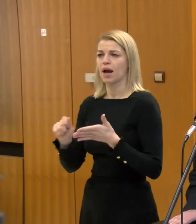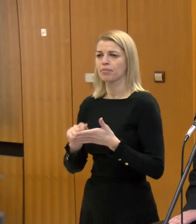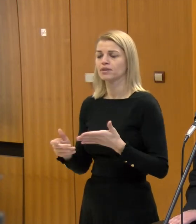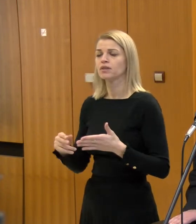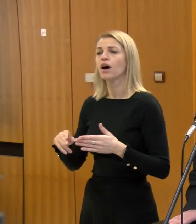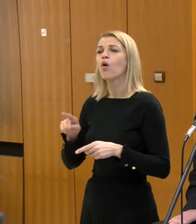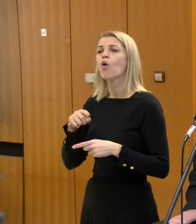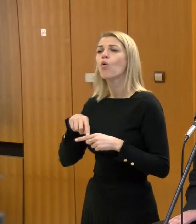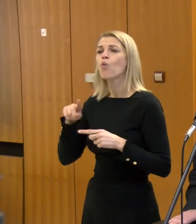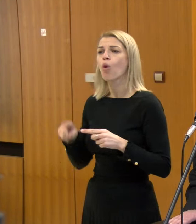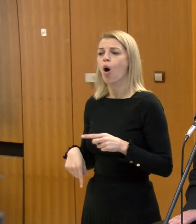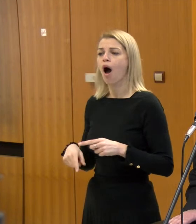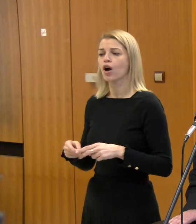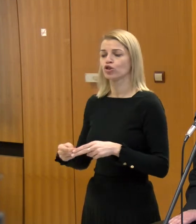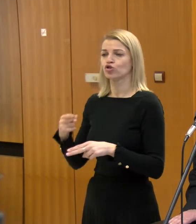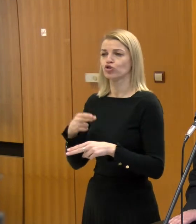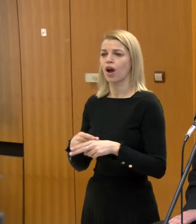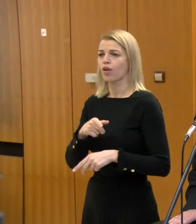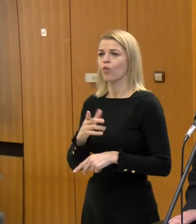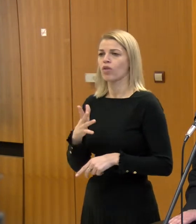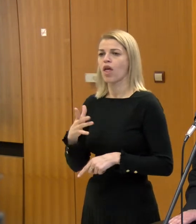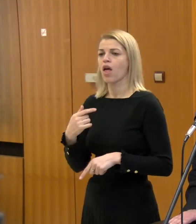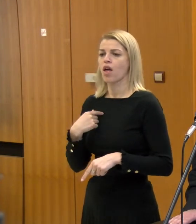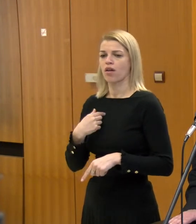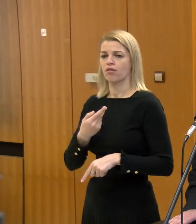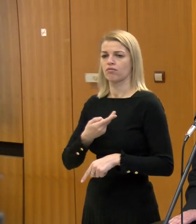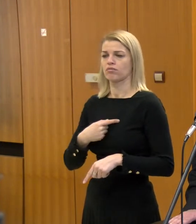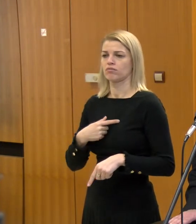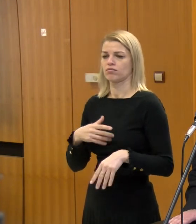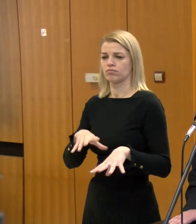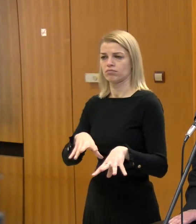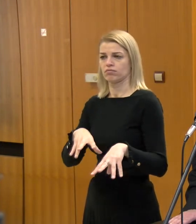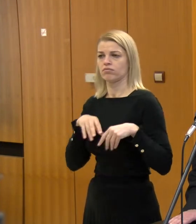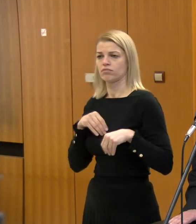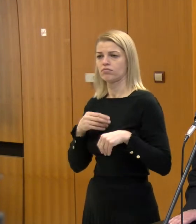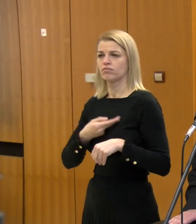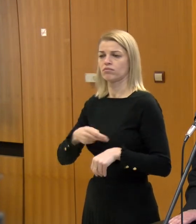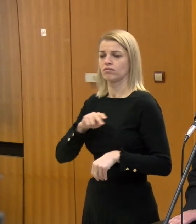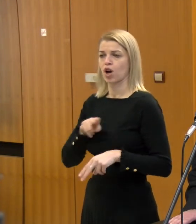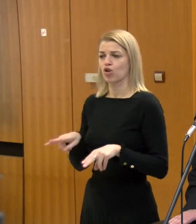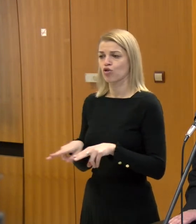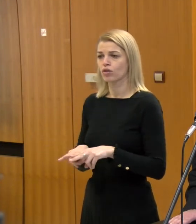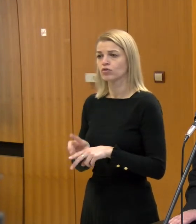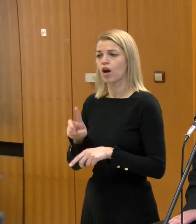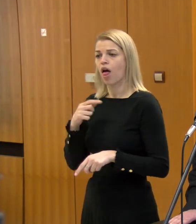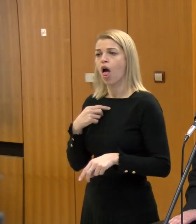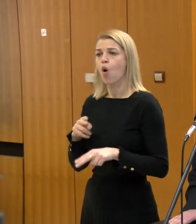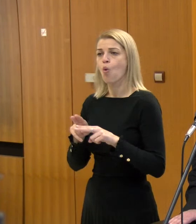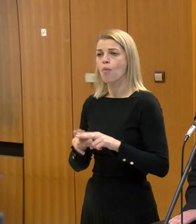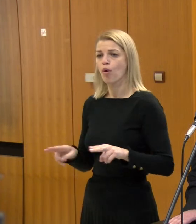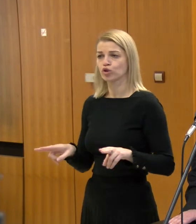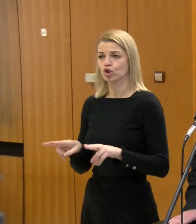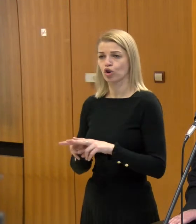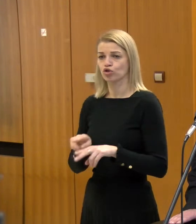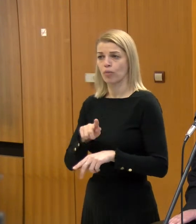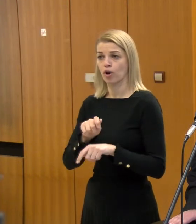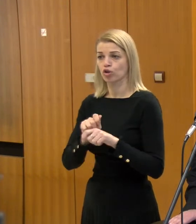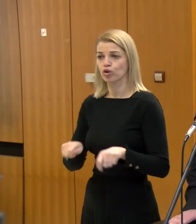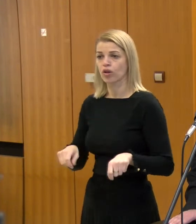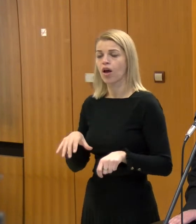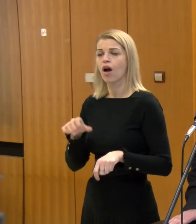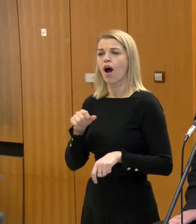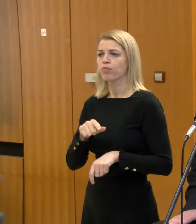Úlohou štátu nie je prevziať kompetenciu rodiča, ale umožniť rodičom také rozhodnutie,